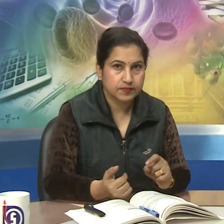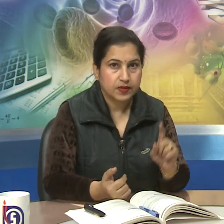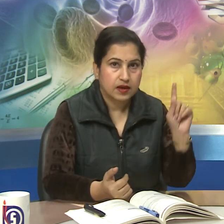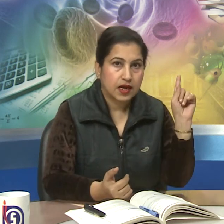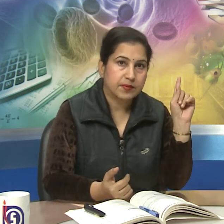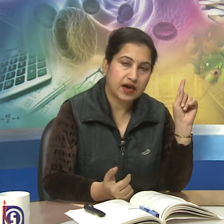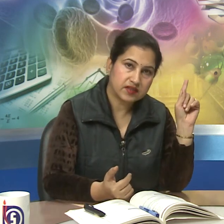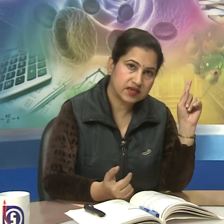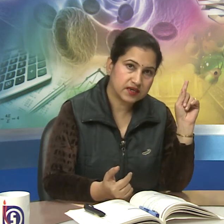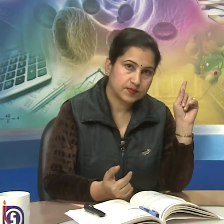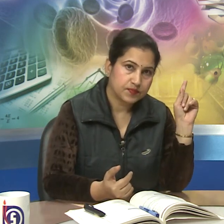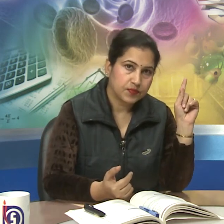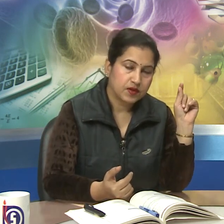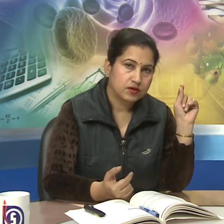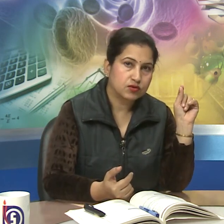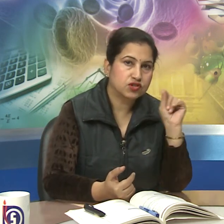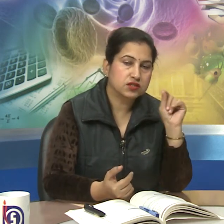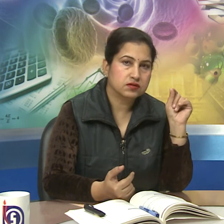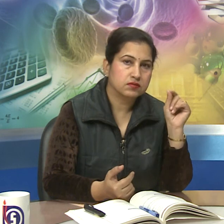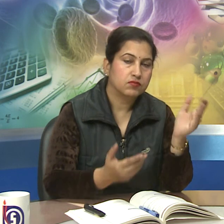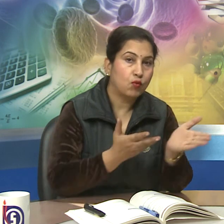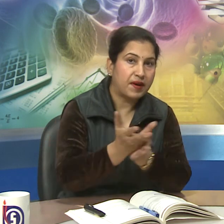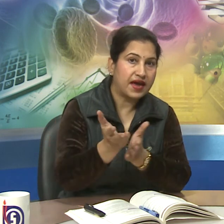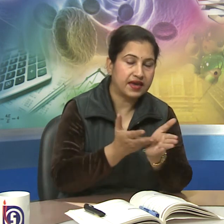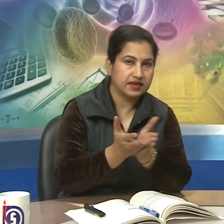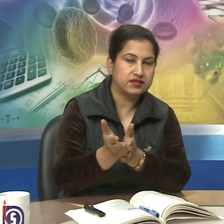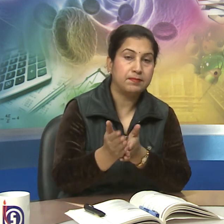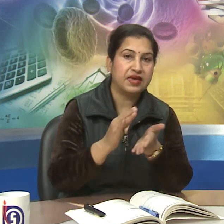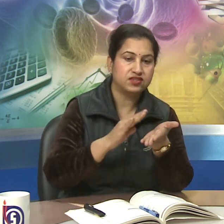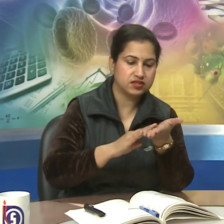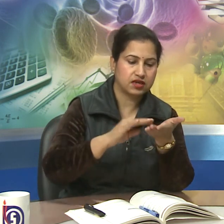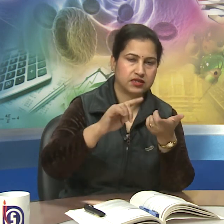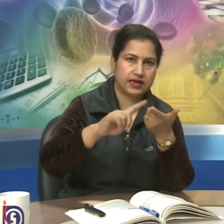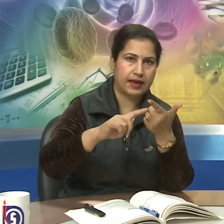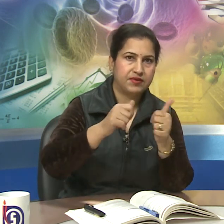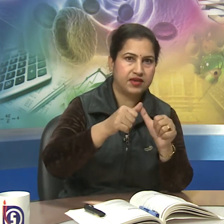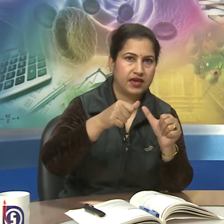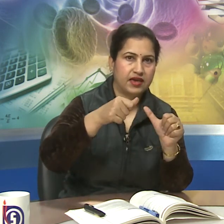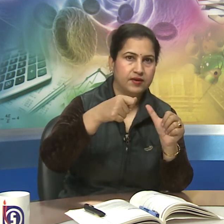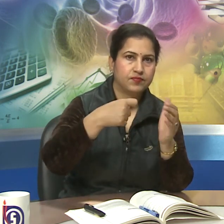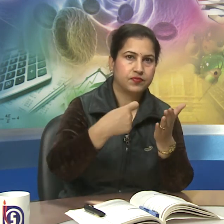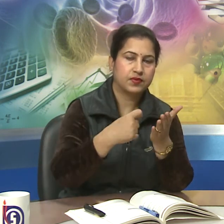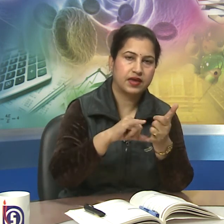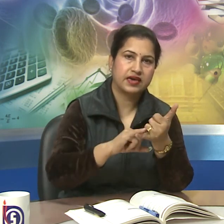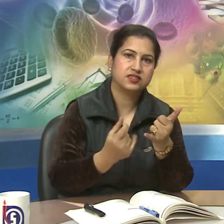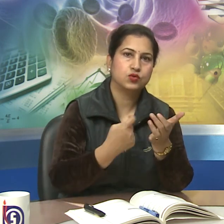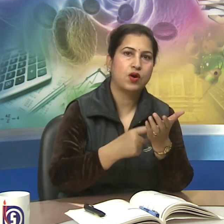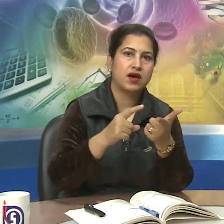अब यहां देखिए कुछ उपाय हैं जिन्हें मैसेजेस कहा जाता है maza-5 और